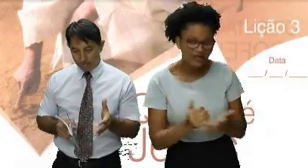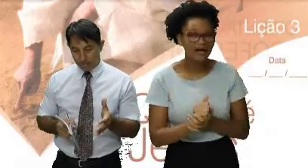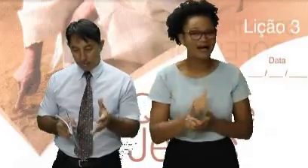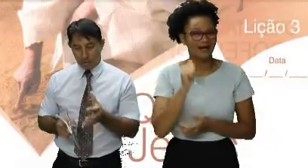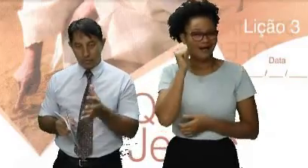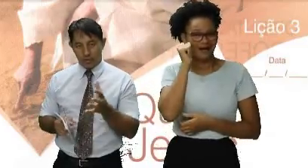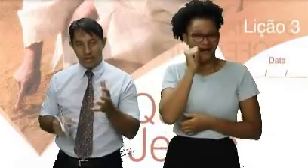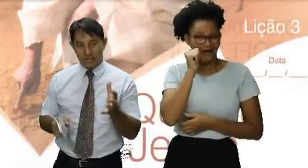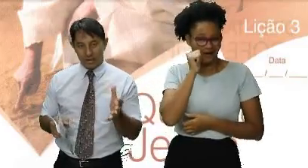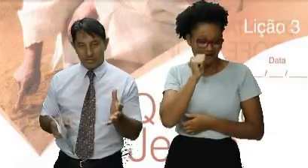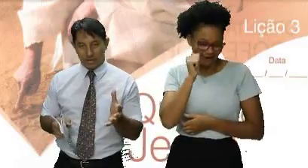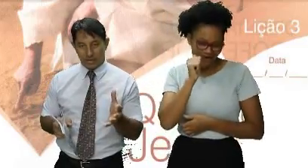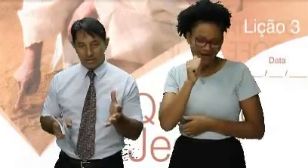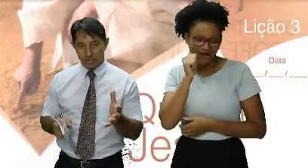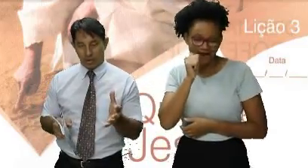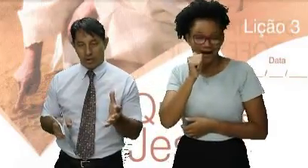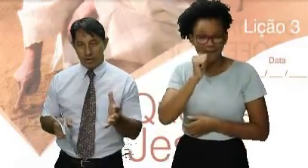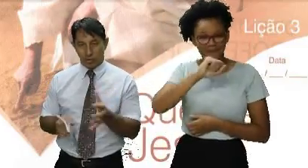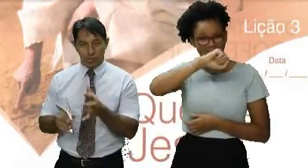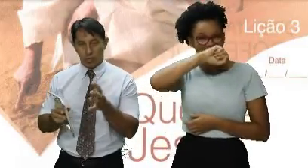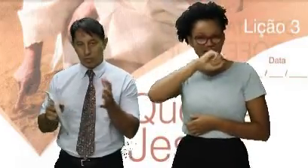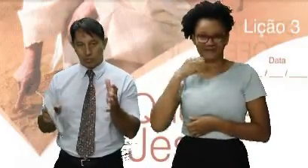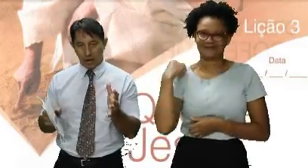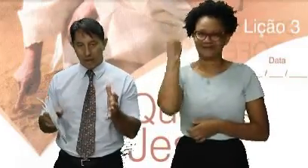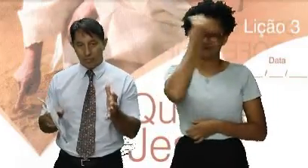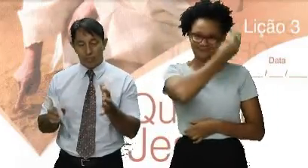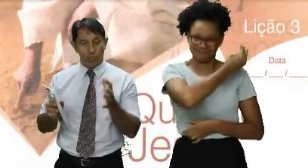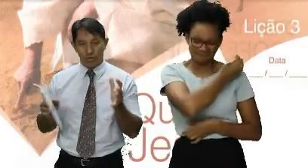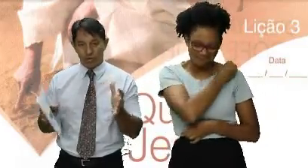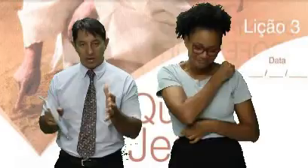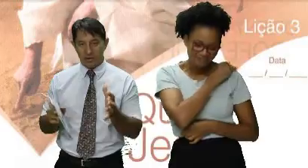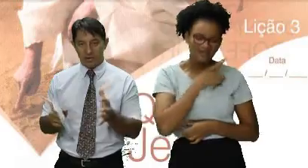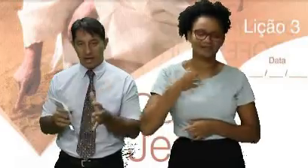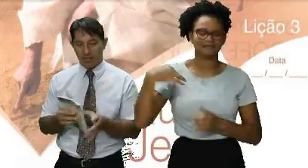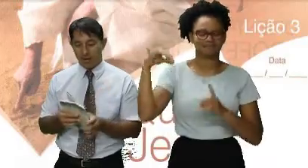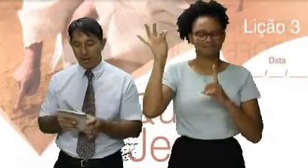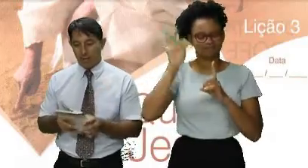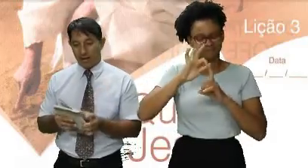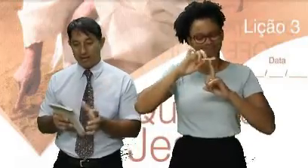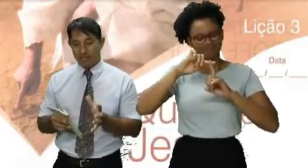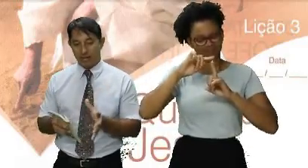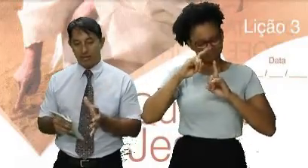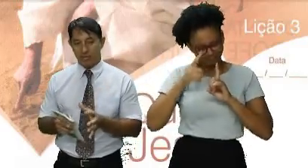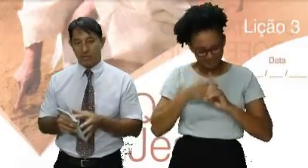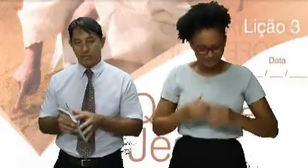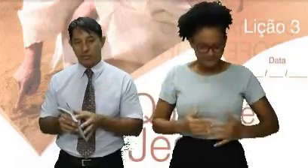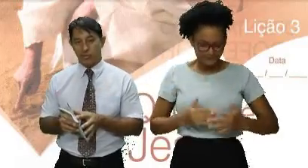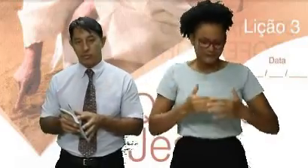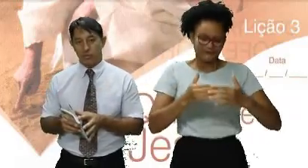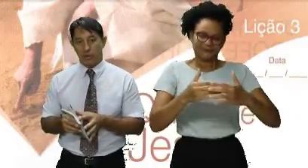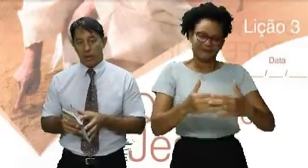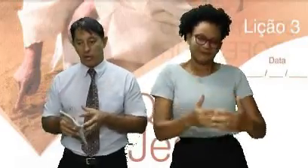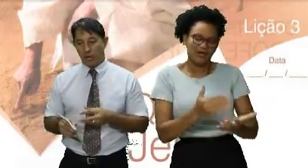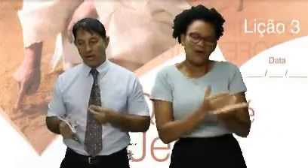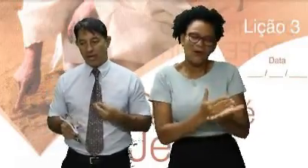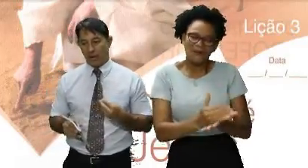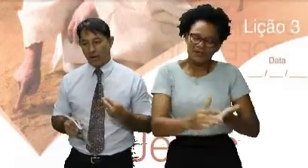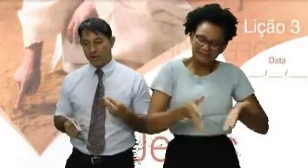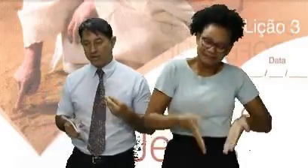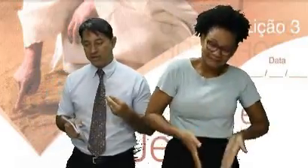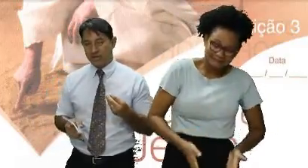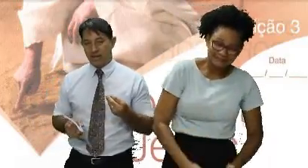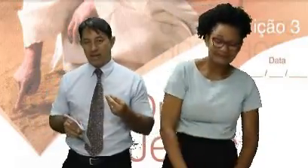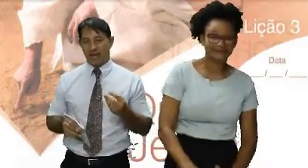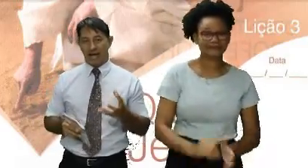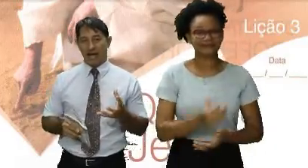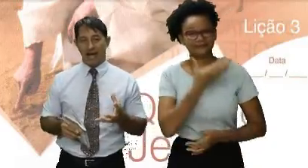manjedoura. Nós conhecemos a história, todo mundo sabe, o mundo inteiro sabe o nascimento de Jesus. O rei